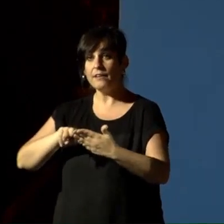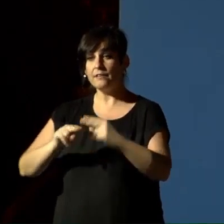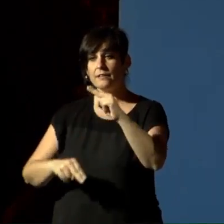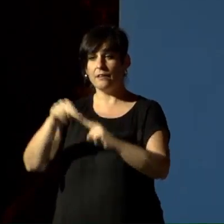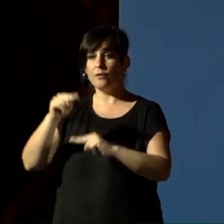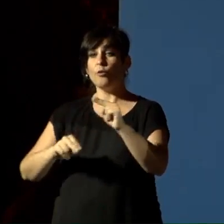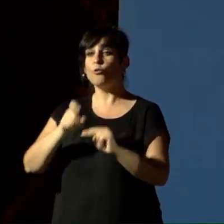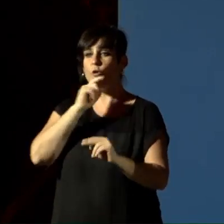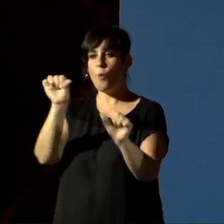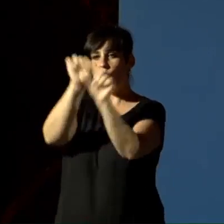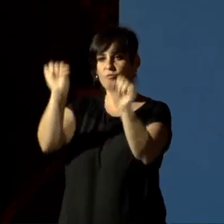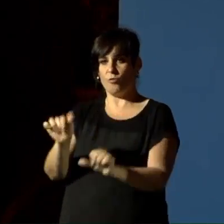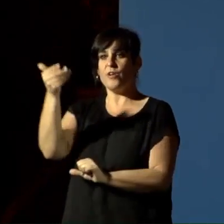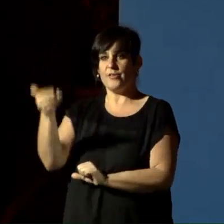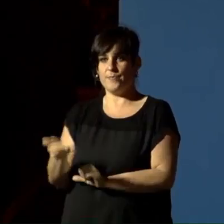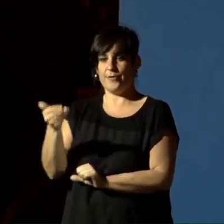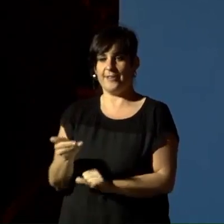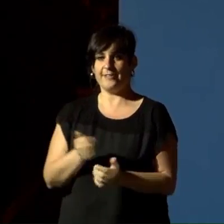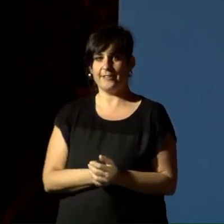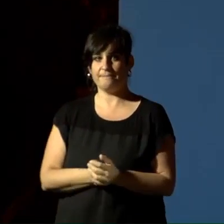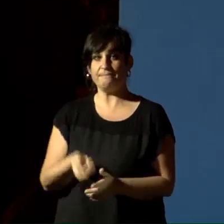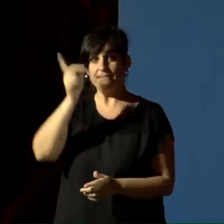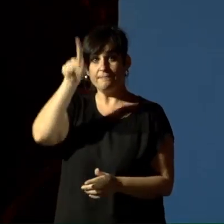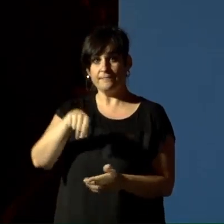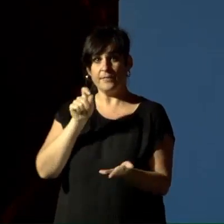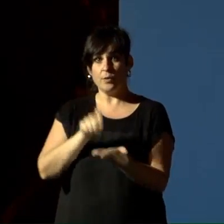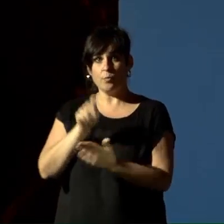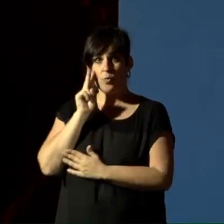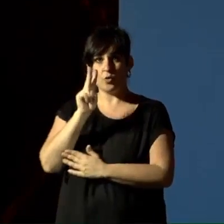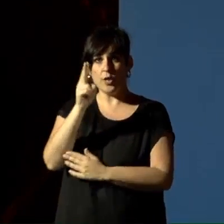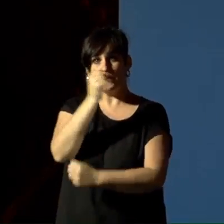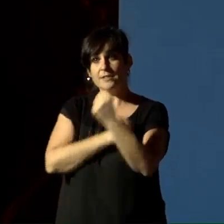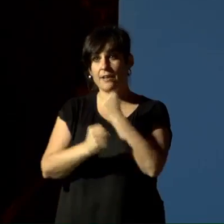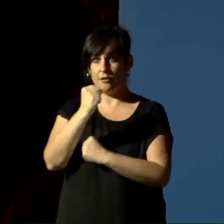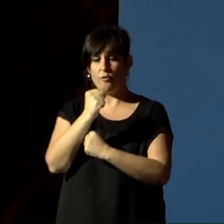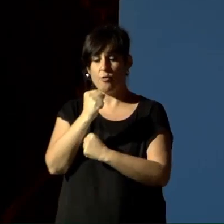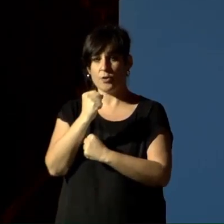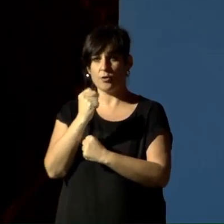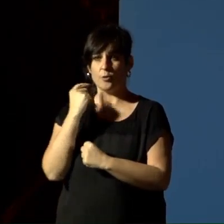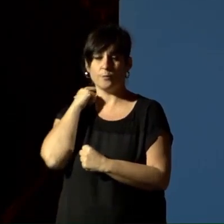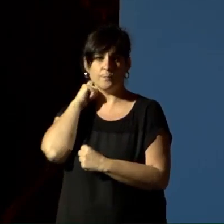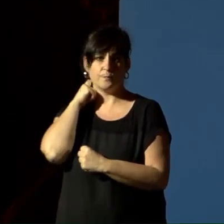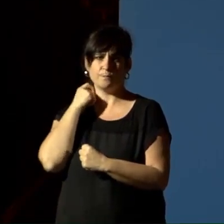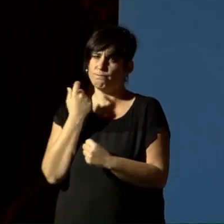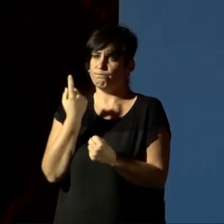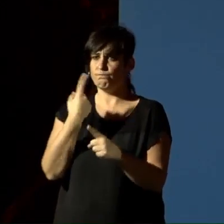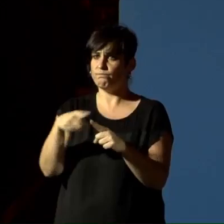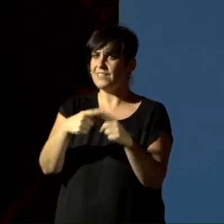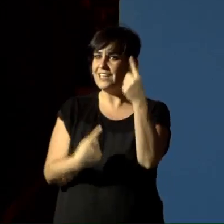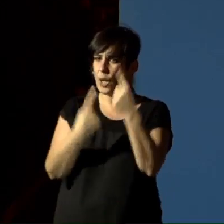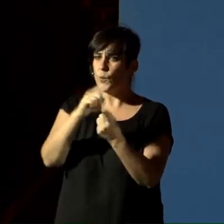importante. E dende o punto de vista económico, aínda que mandaron unhas cousas, outras non tanto, non?